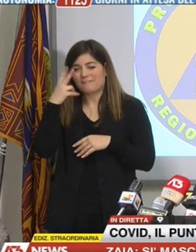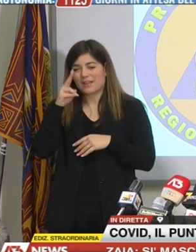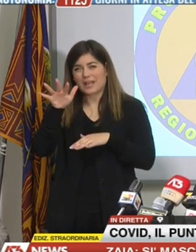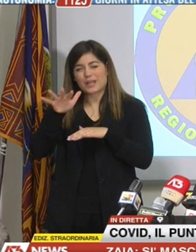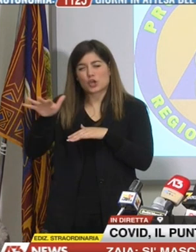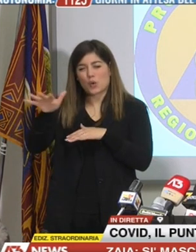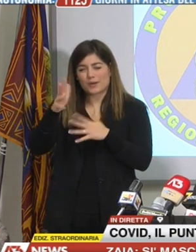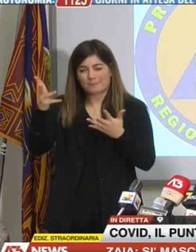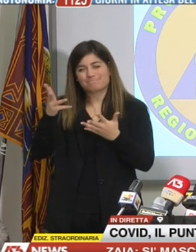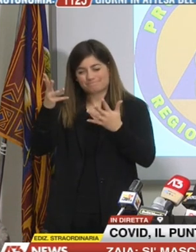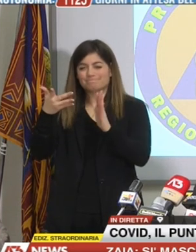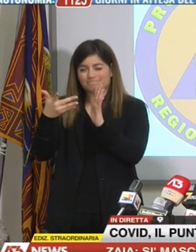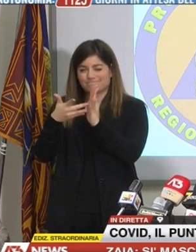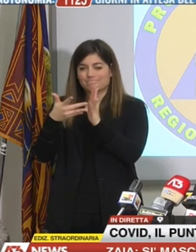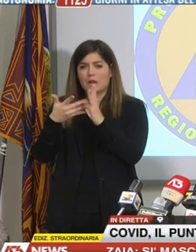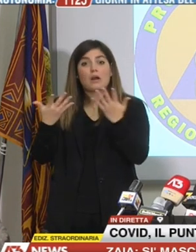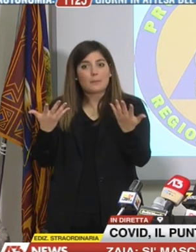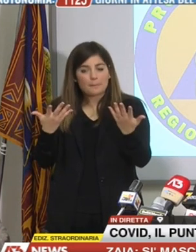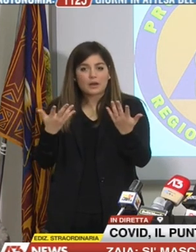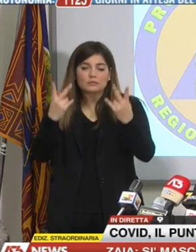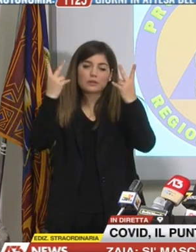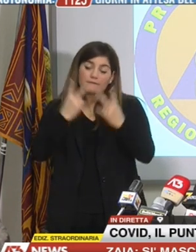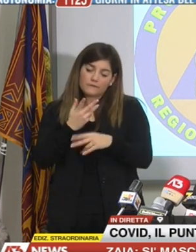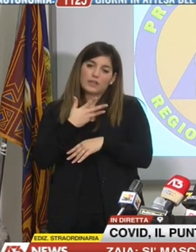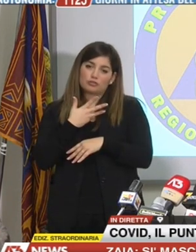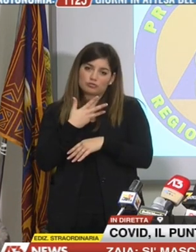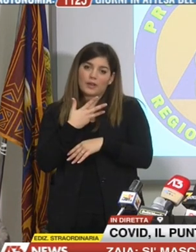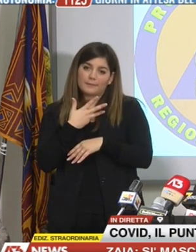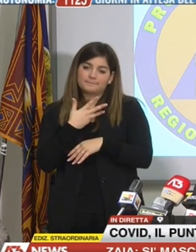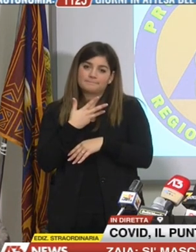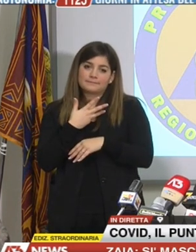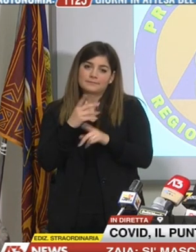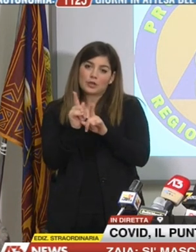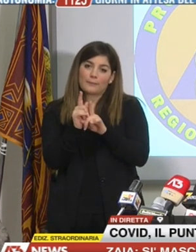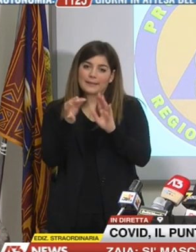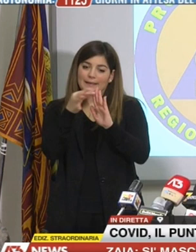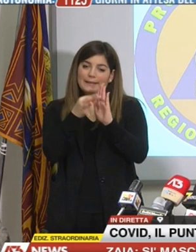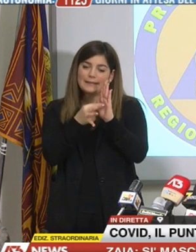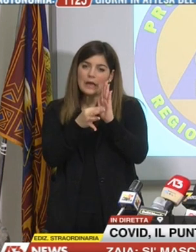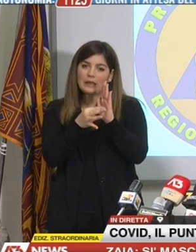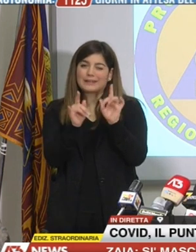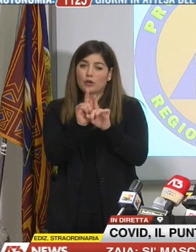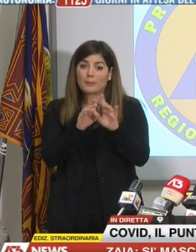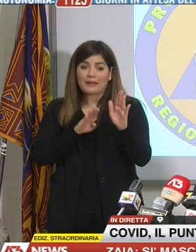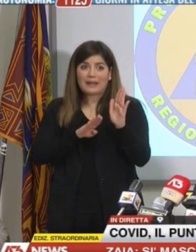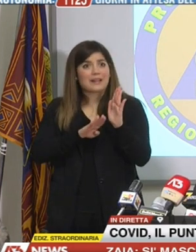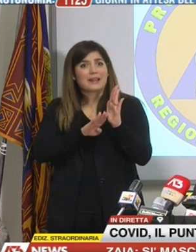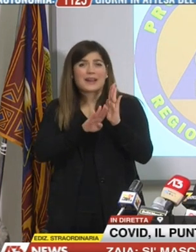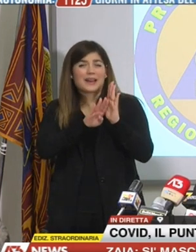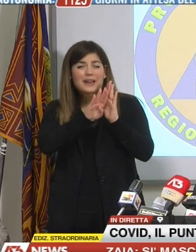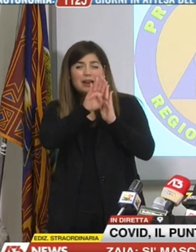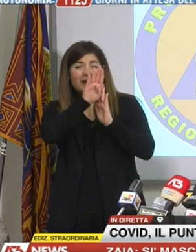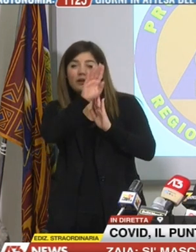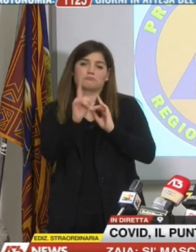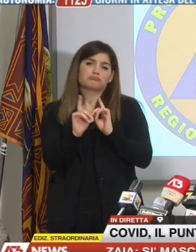10 oggi, per carità, sarà pure un dato anomalo, però è pur vero che il trend non è quello di forte crescita,